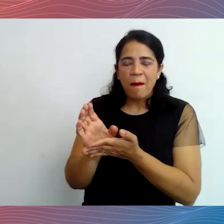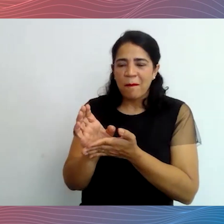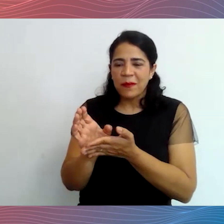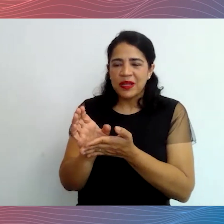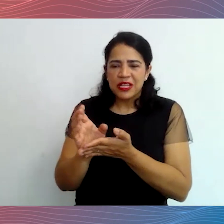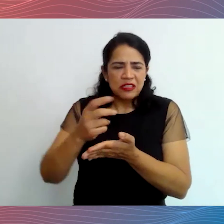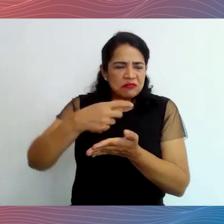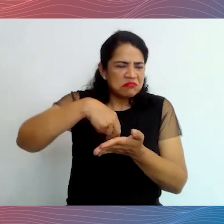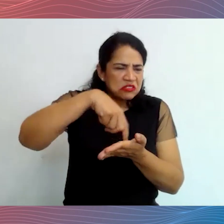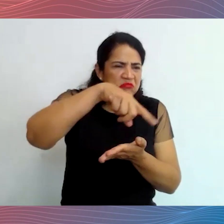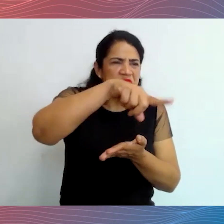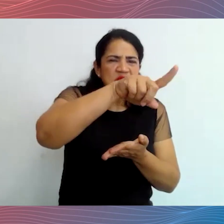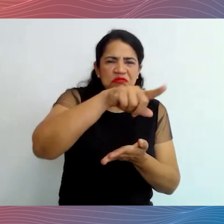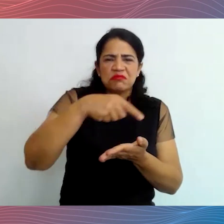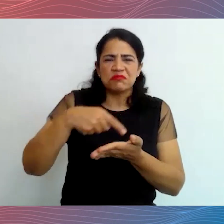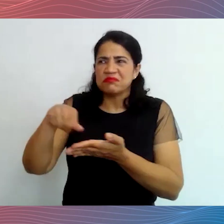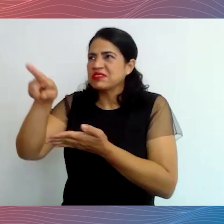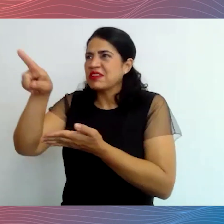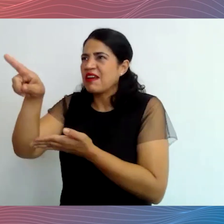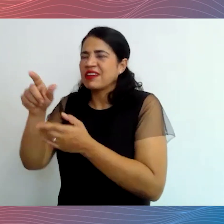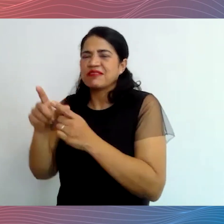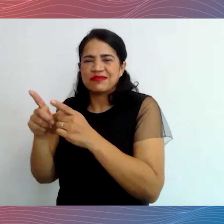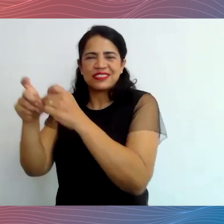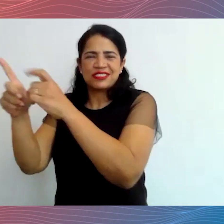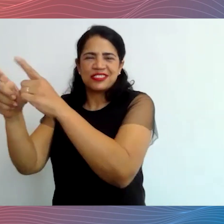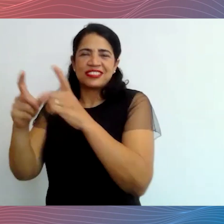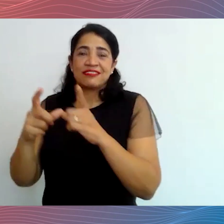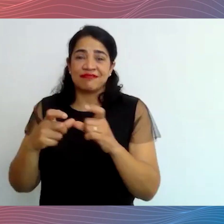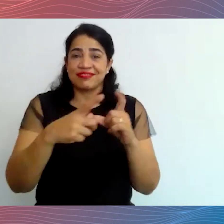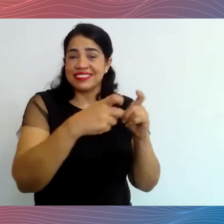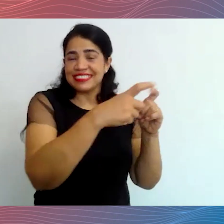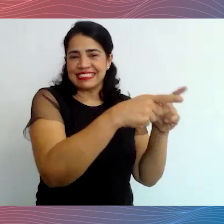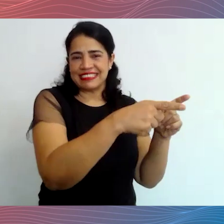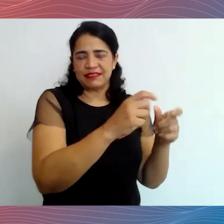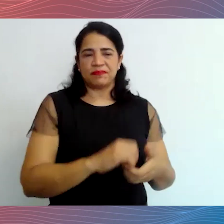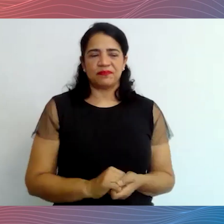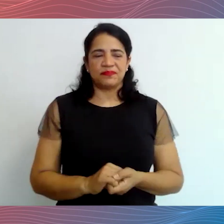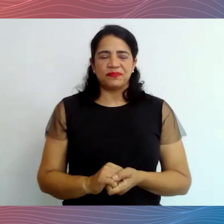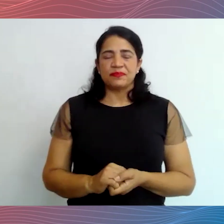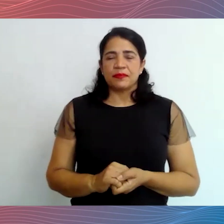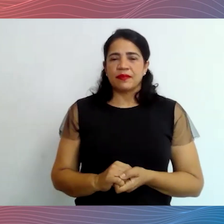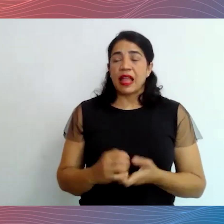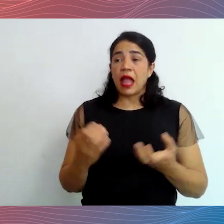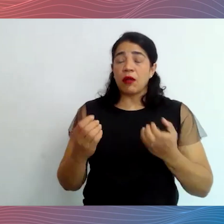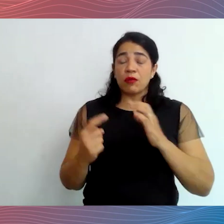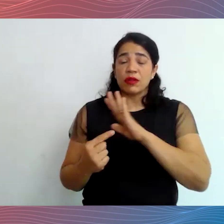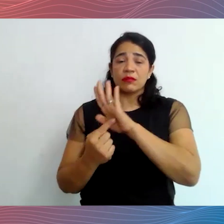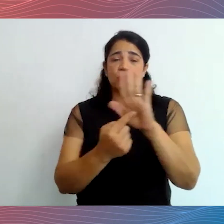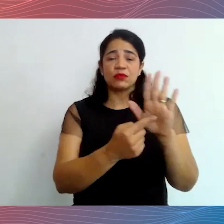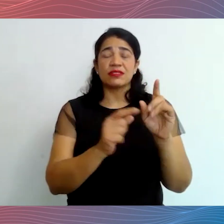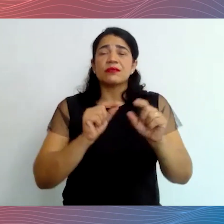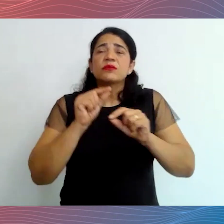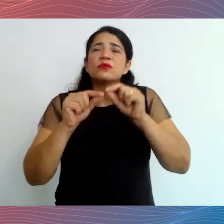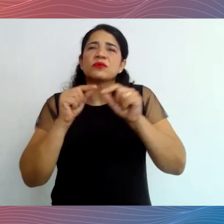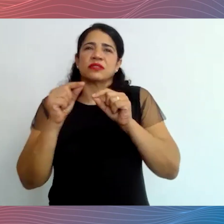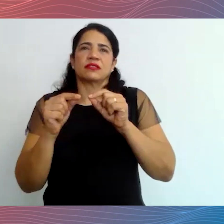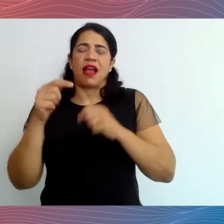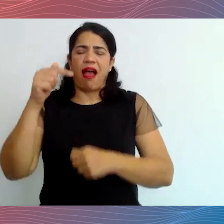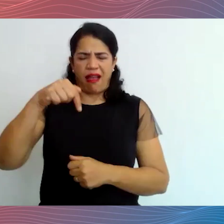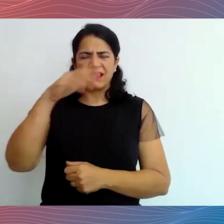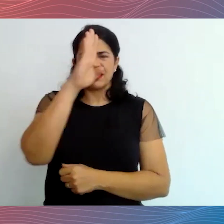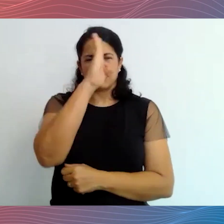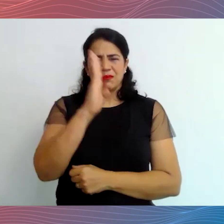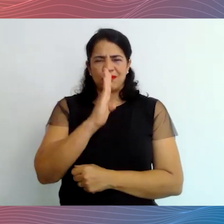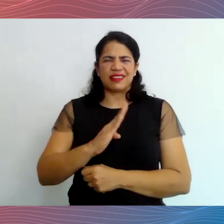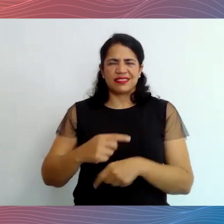Irmãos, sabe o que eu quero dizer? Mesmo aqui no Brasil, se você depender da maneira